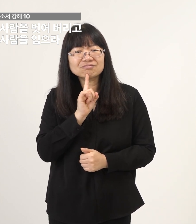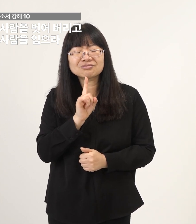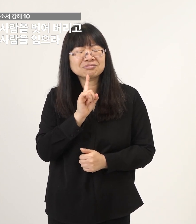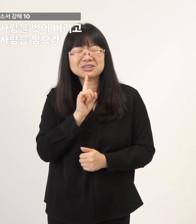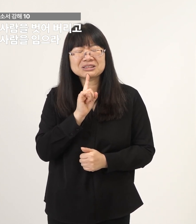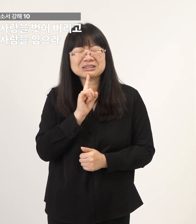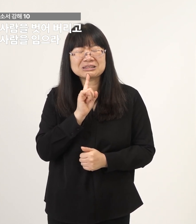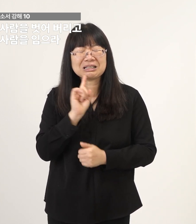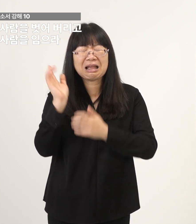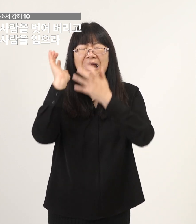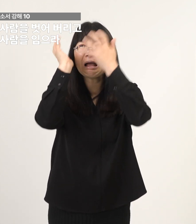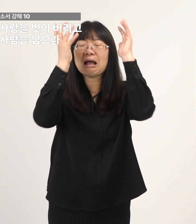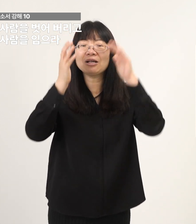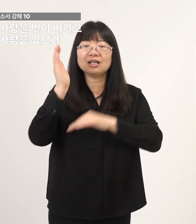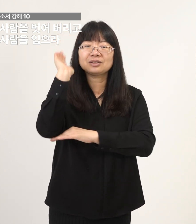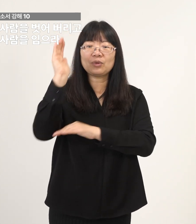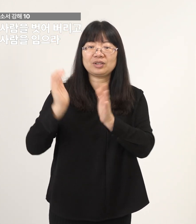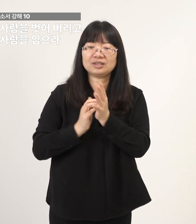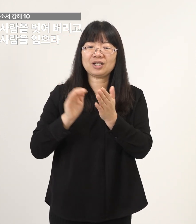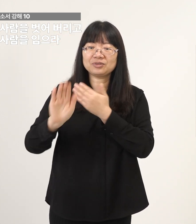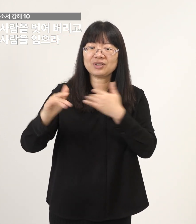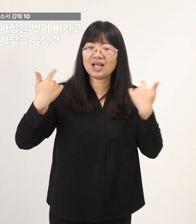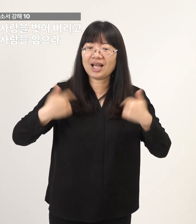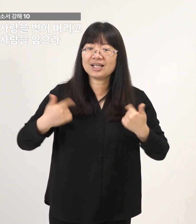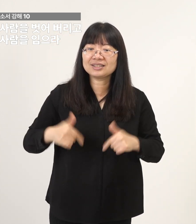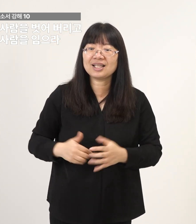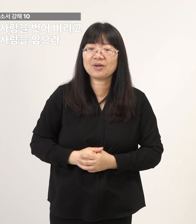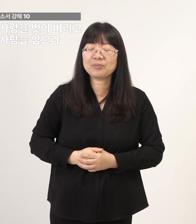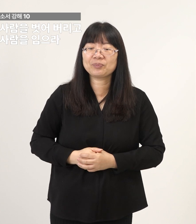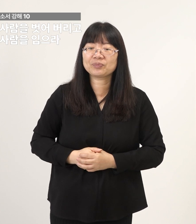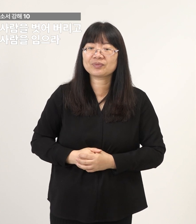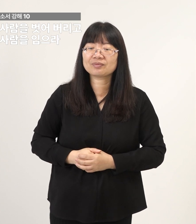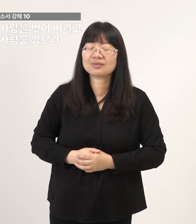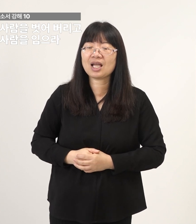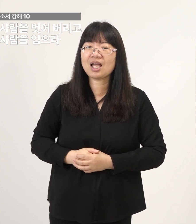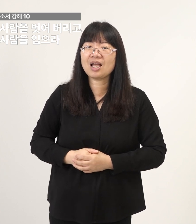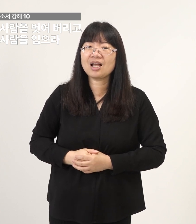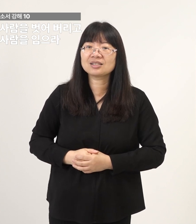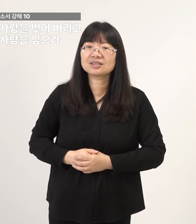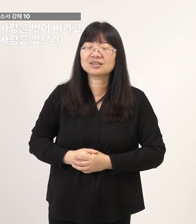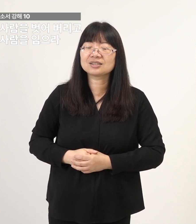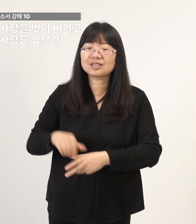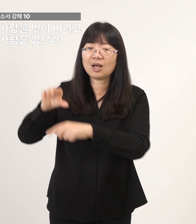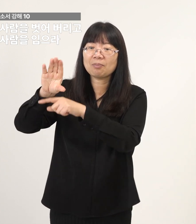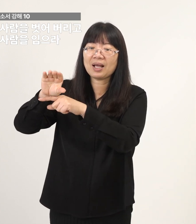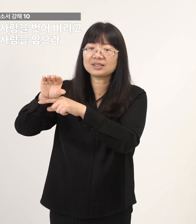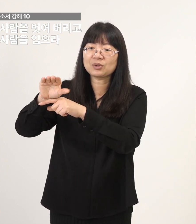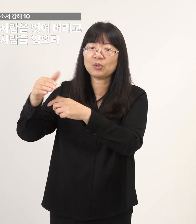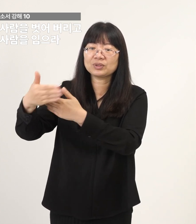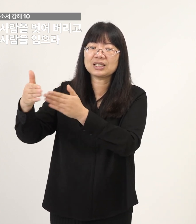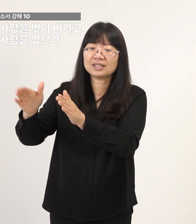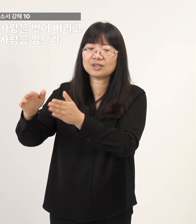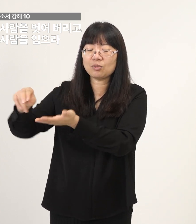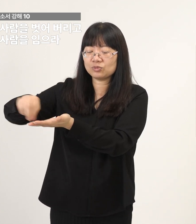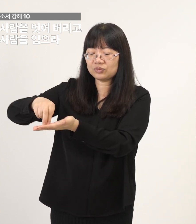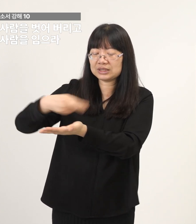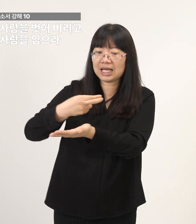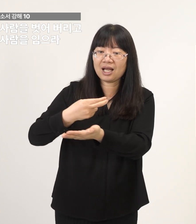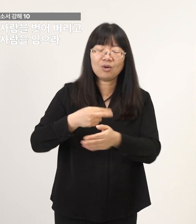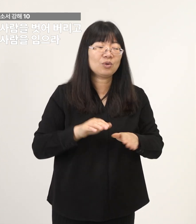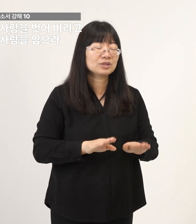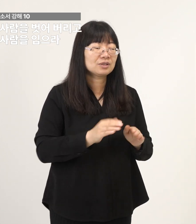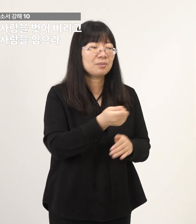그래서 맨날 설교 끝나고 난 다음에 이제 방송실에서 문자가 와요. 오늘 몇 부 설교 올려야